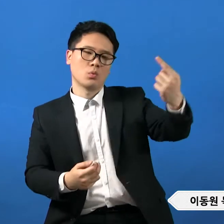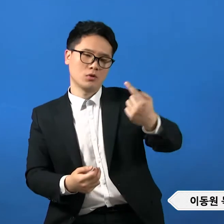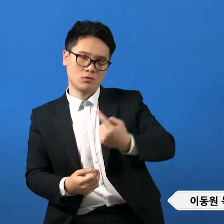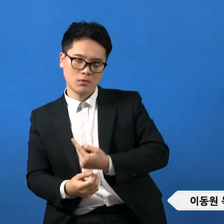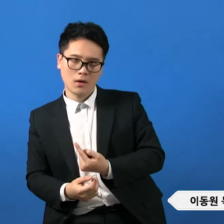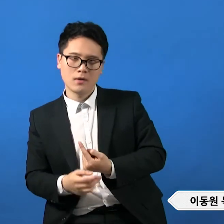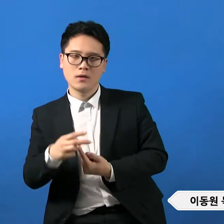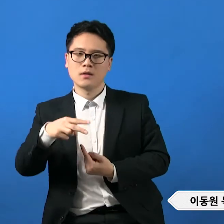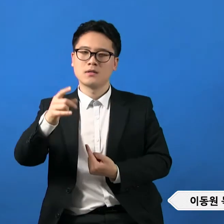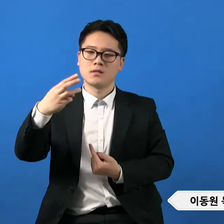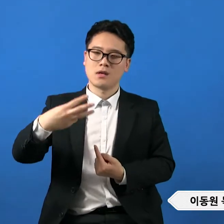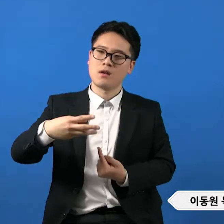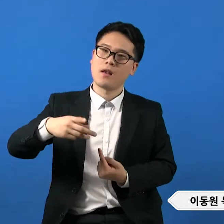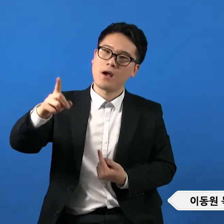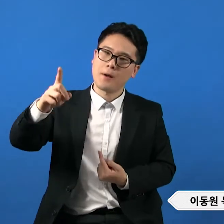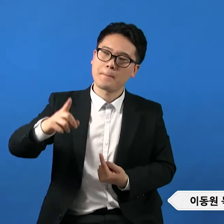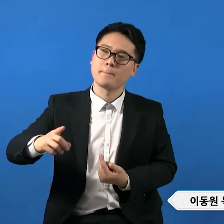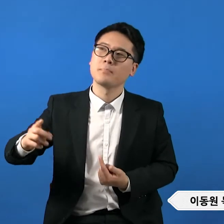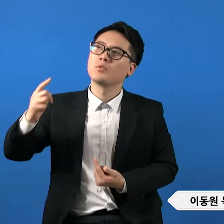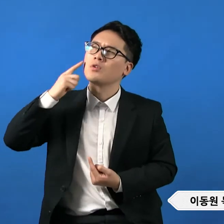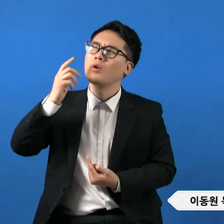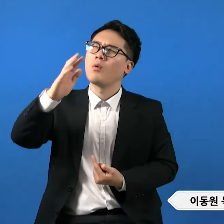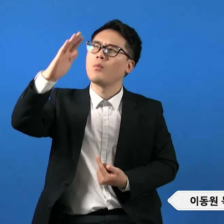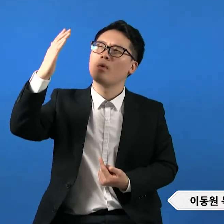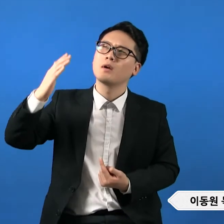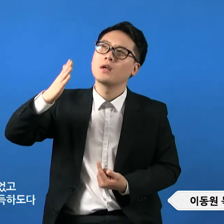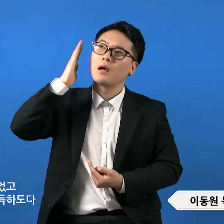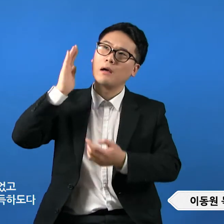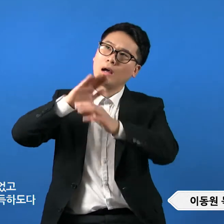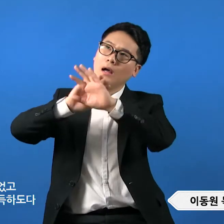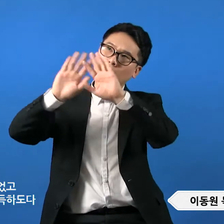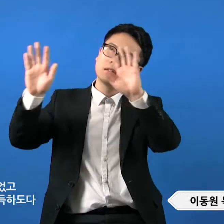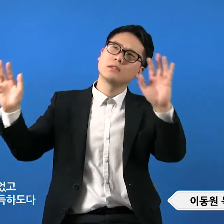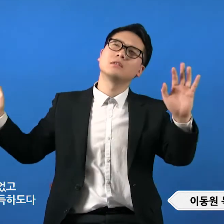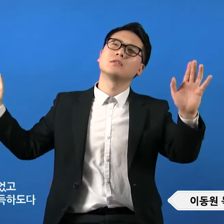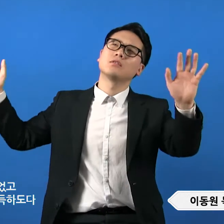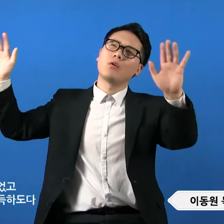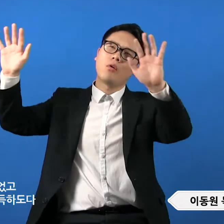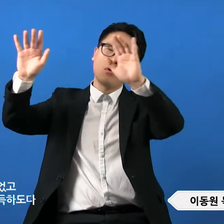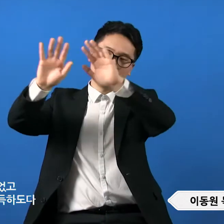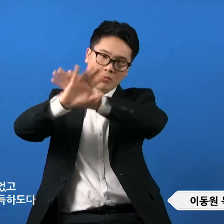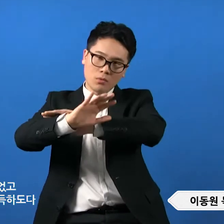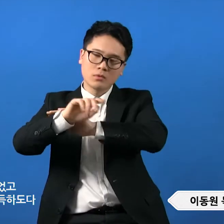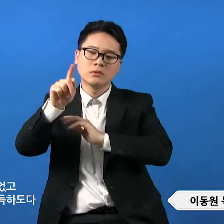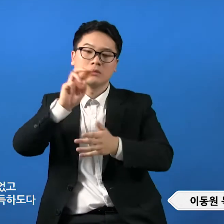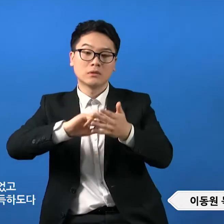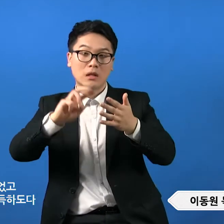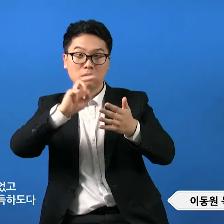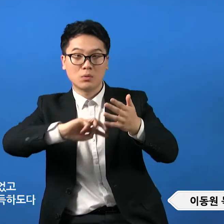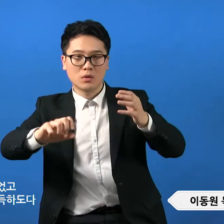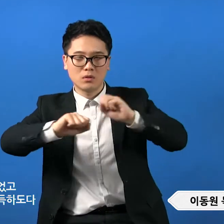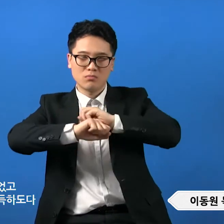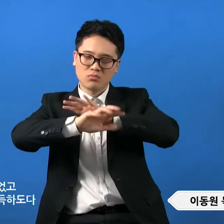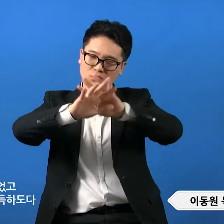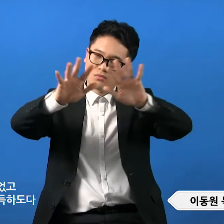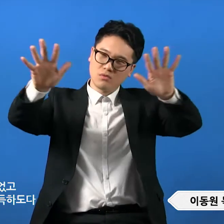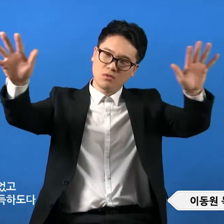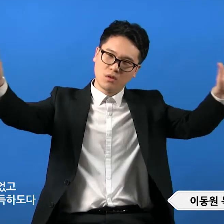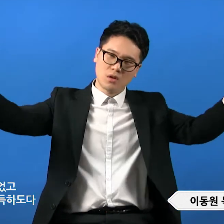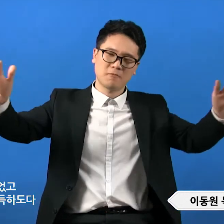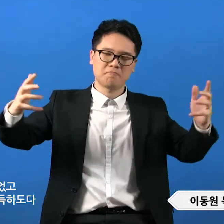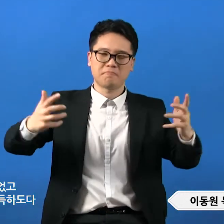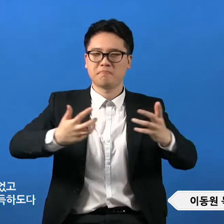셀라. 그의 영광이 하늘을 덮었고 그의 찬송이 세계에 가득하도다.